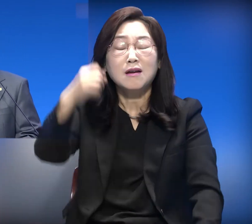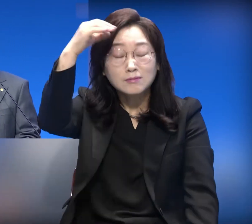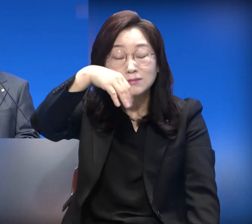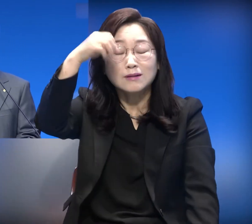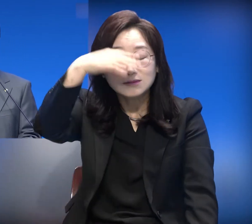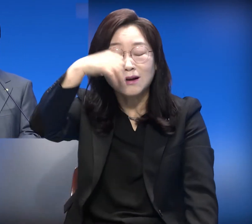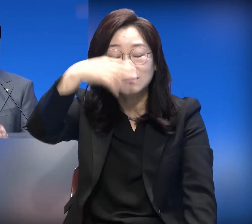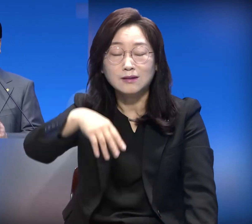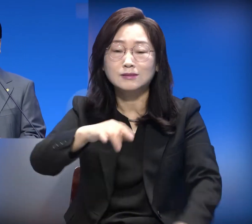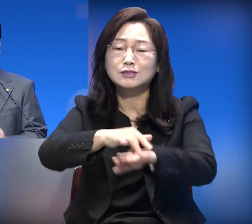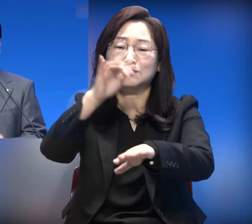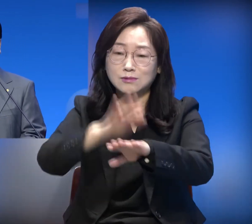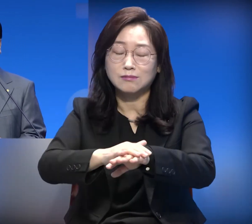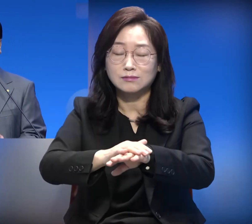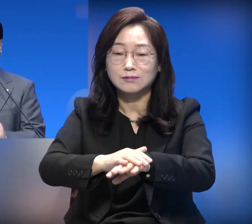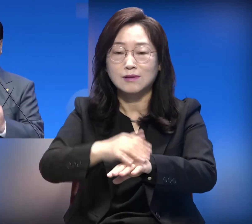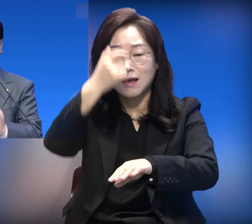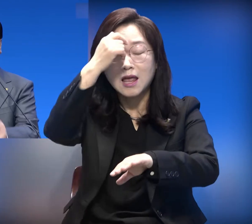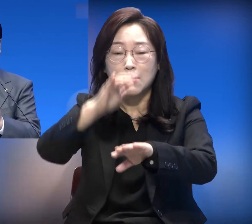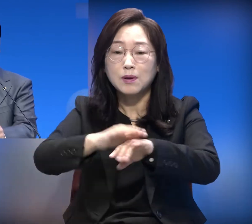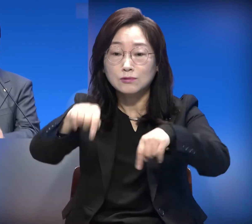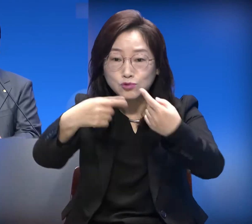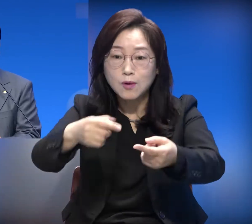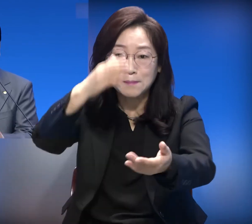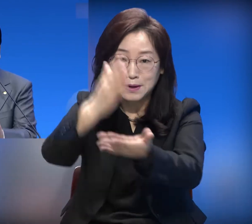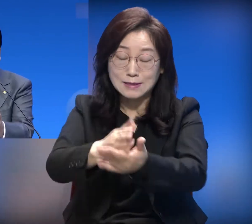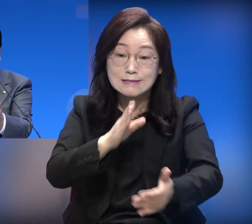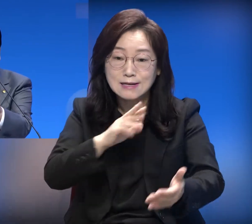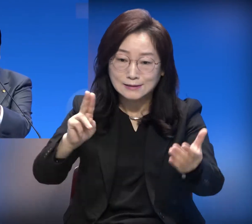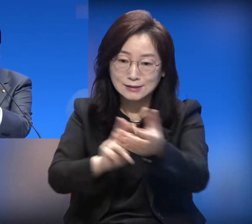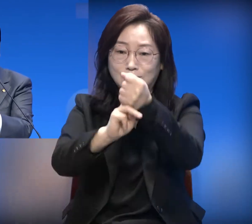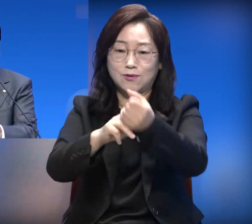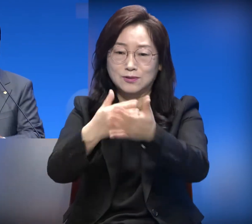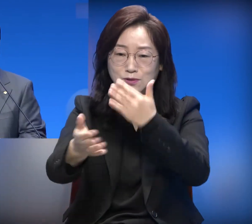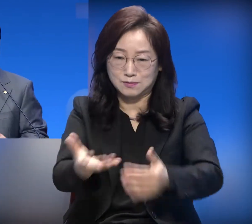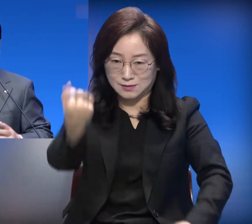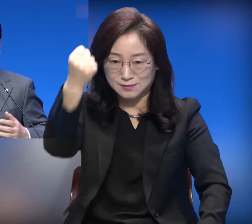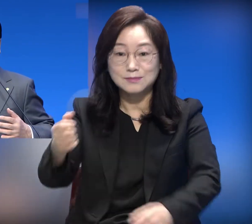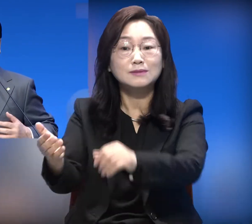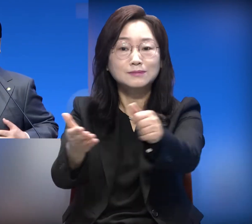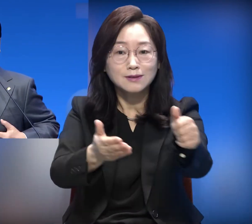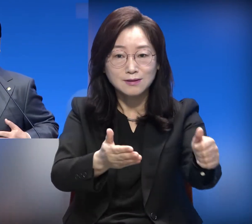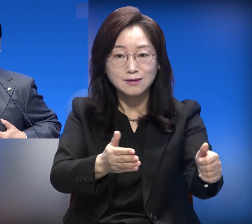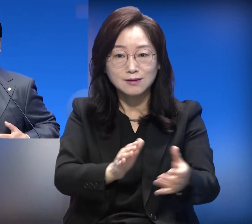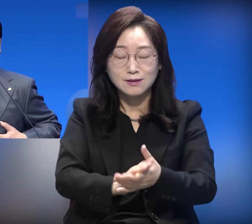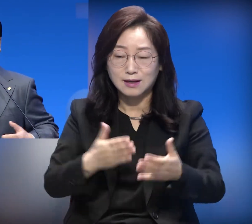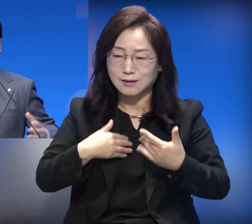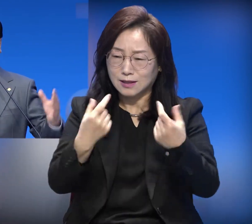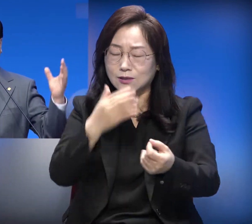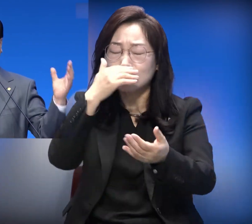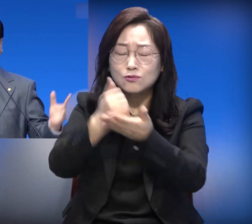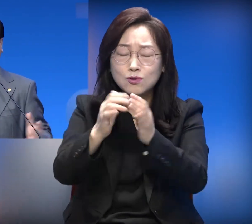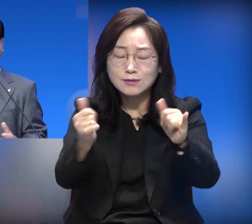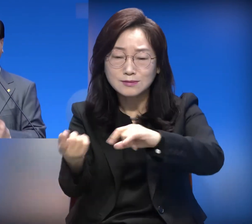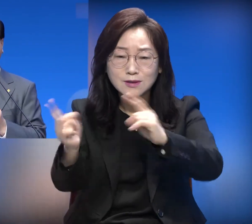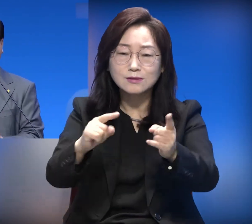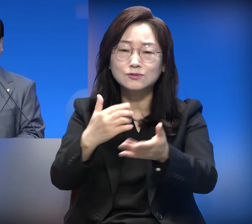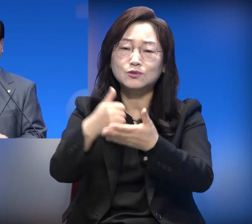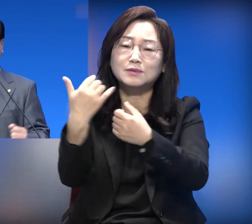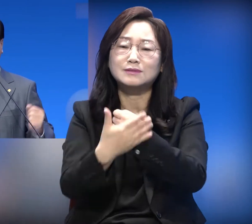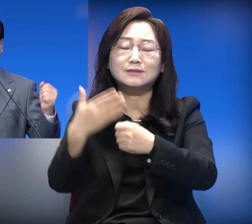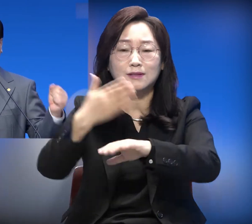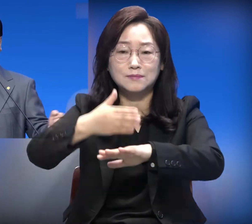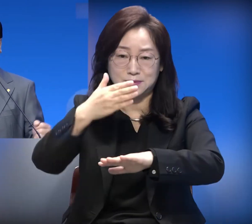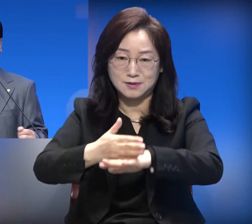형식적으로 습관적으로 드리는 예배 현장이 아니라 기적의 자리로 여러분 뛰어나가는 여러분 되기를 바랍니다. 나 같은 죄를 살리신 주님의 은혜에